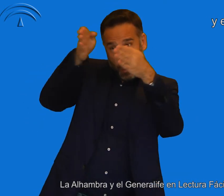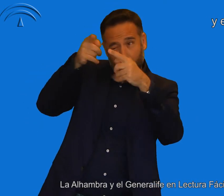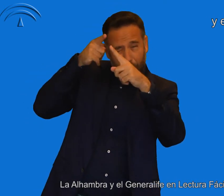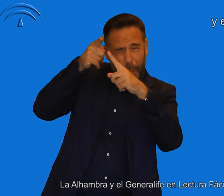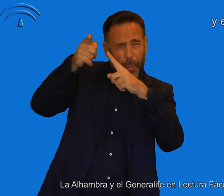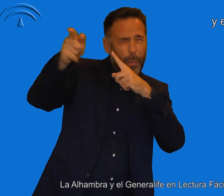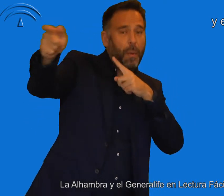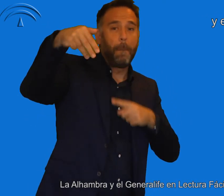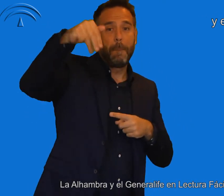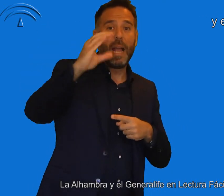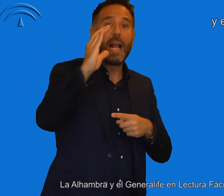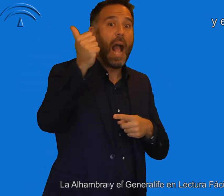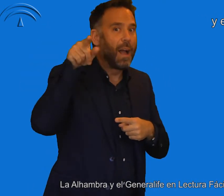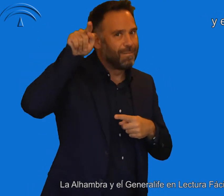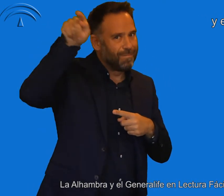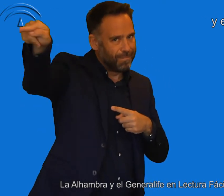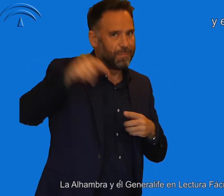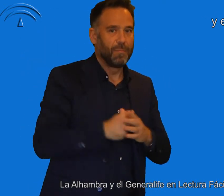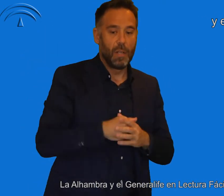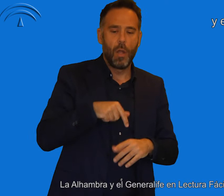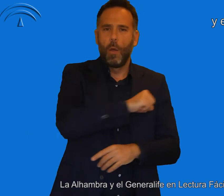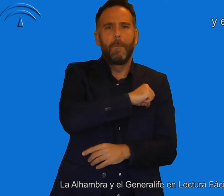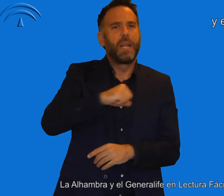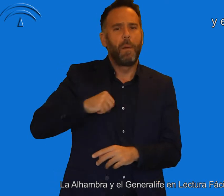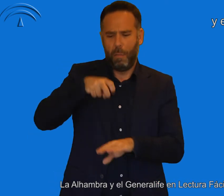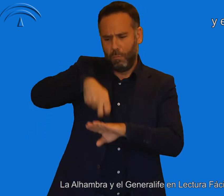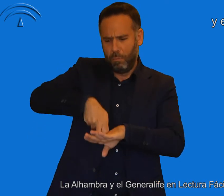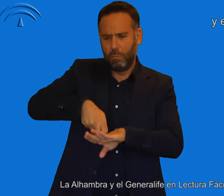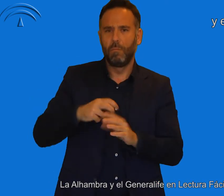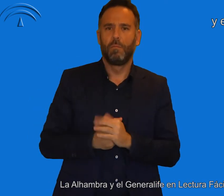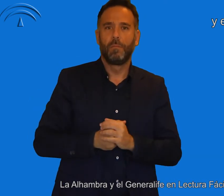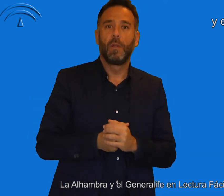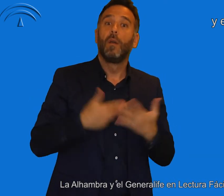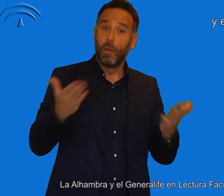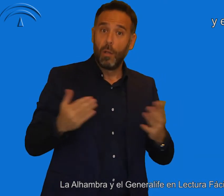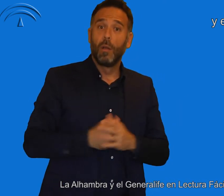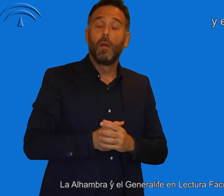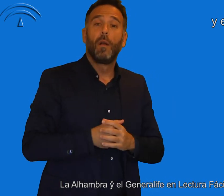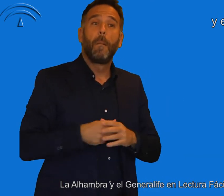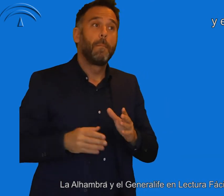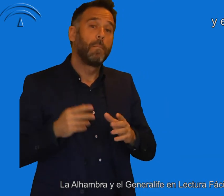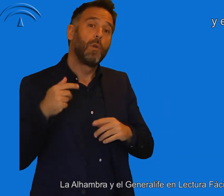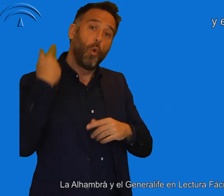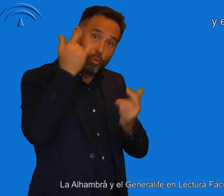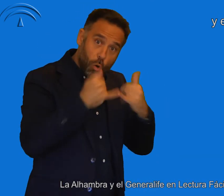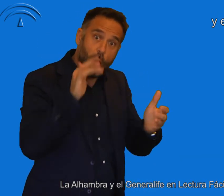Meca. El sultán rezaba en el oratorio en privado. Los viernes, los sultanes iban a la mezquita de la Alhambra